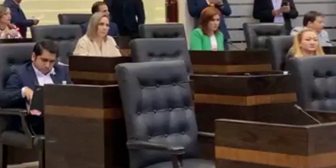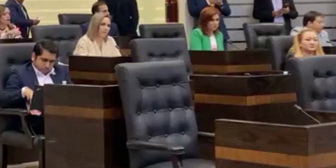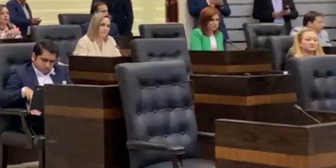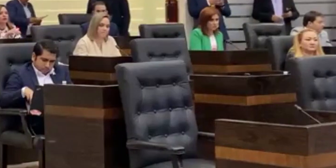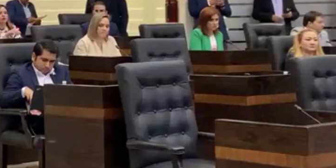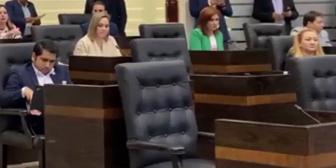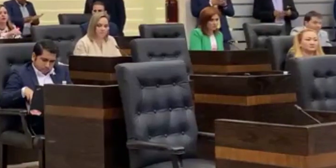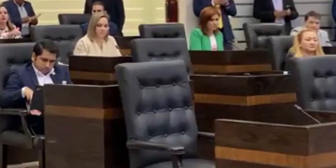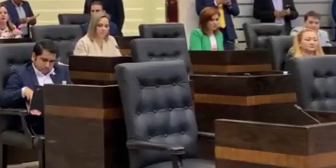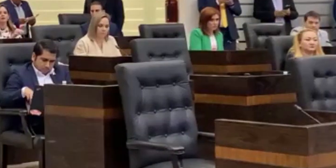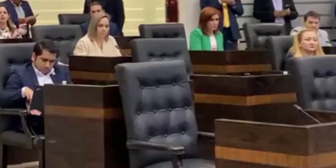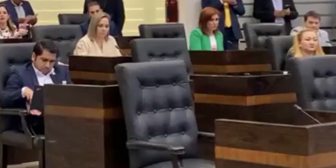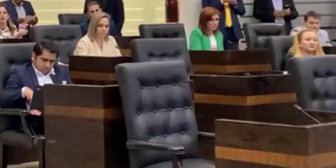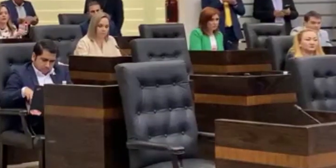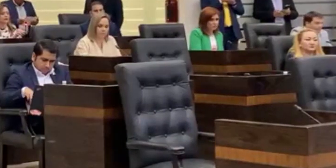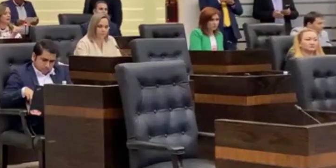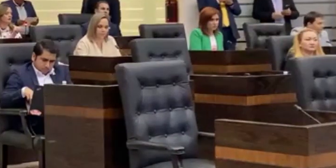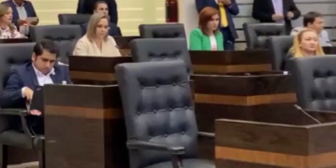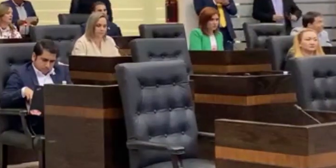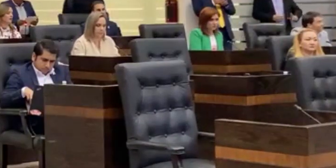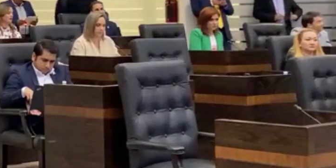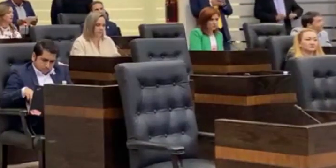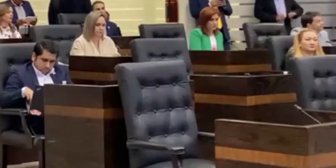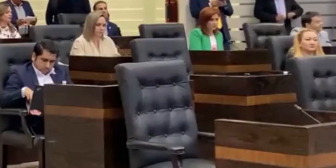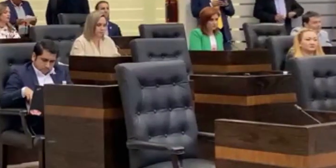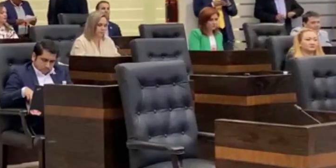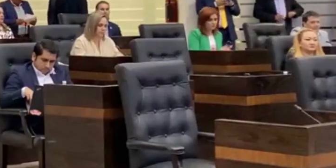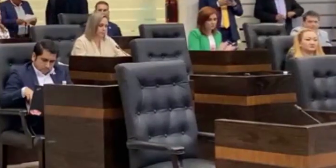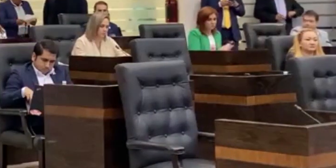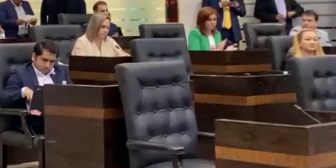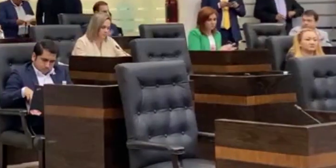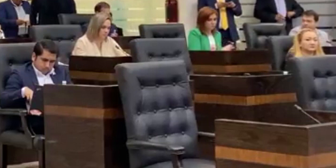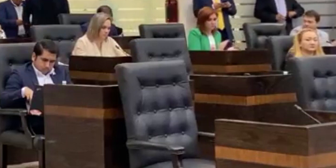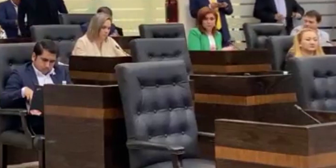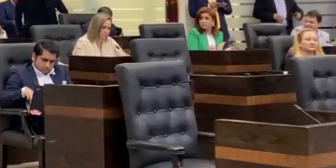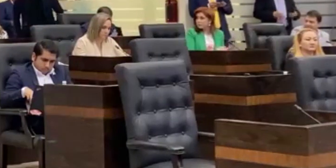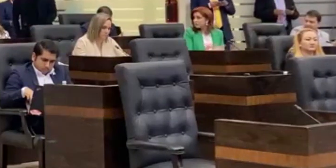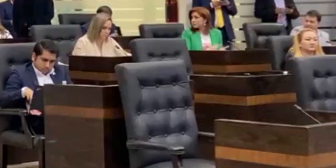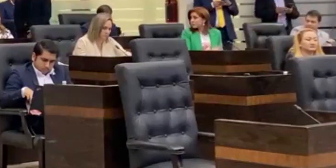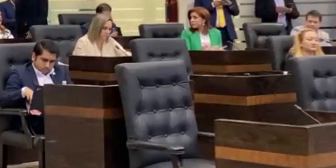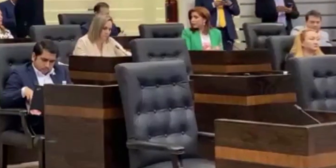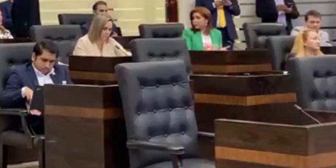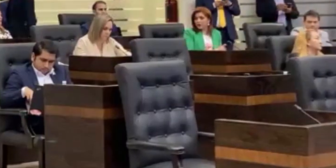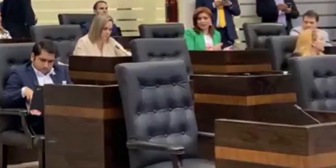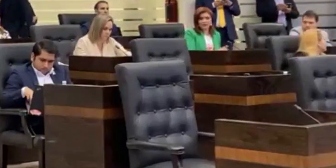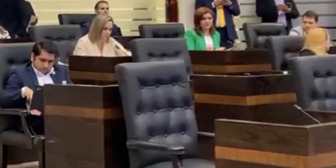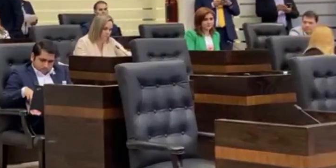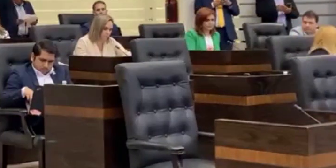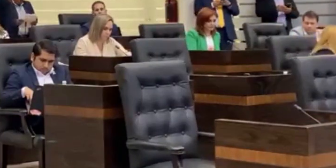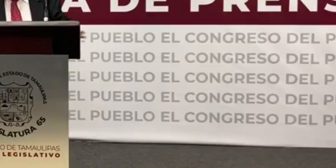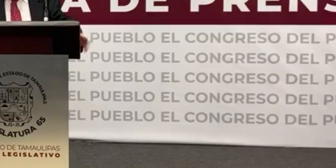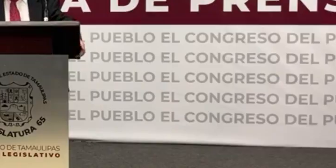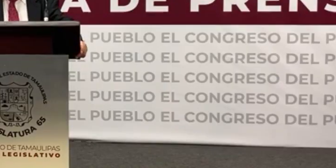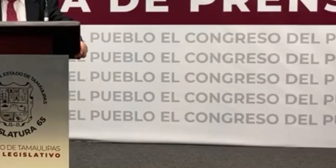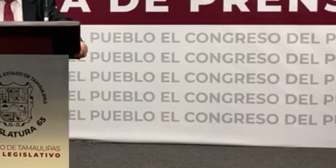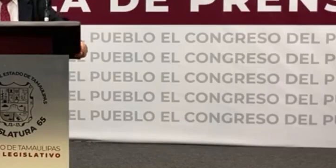funcionarios que determinó el poder legislativo en concreto Son seis los que habrán de comparecer en ese poder Por lo pronto el primero